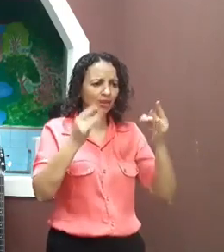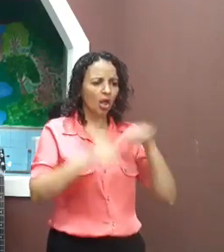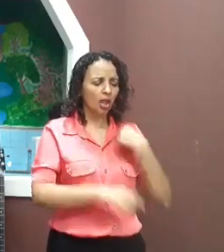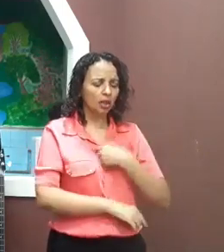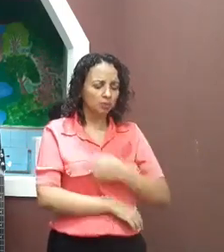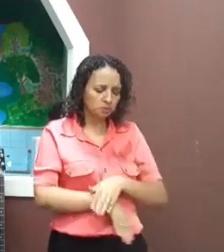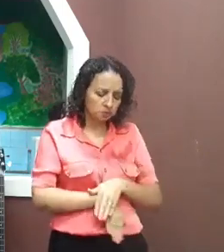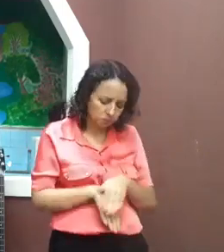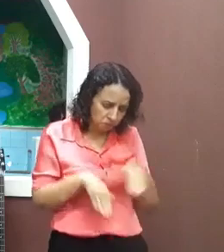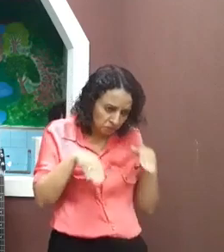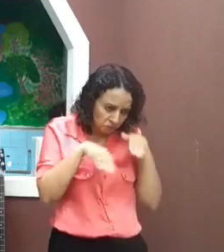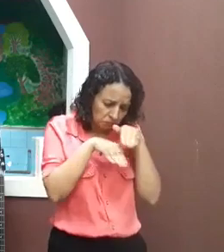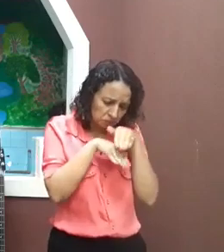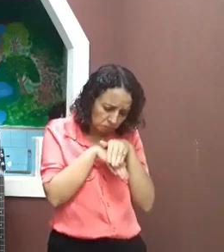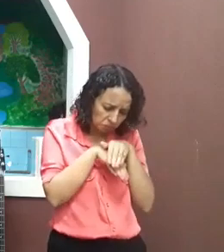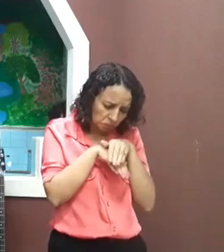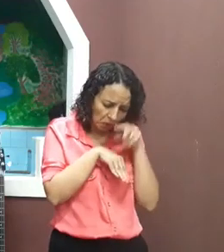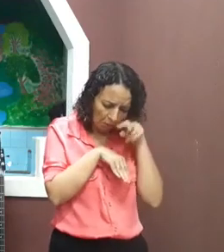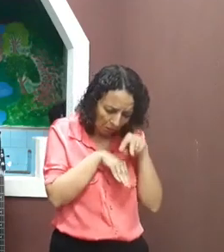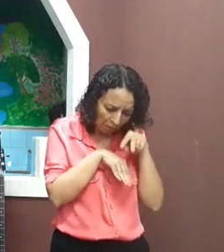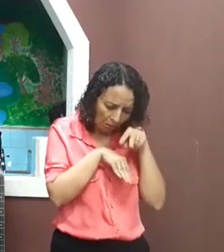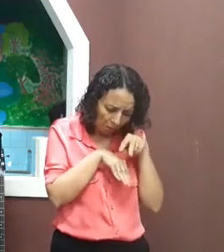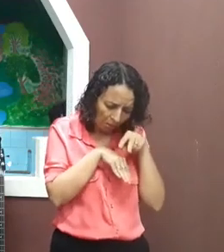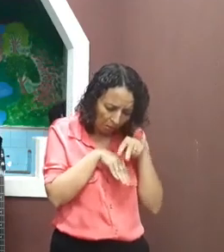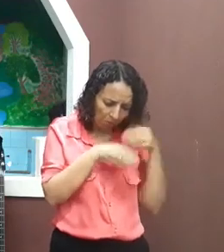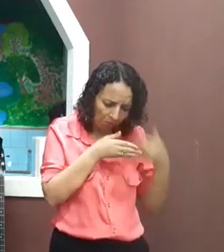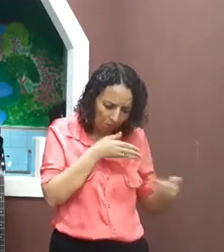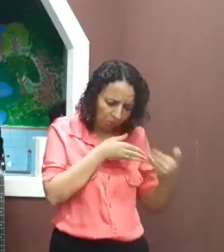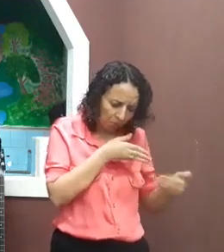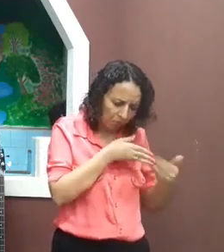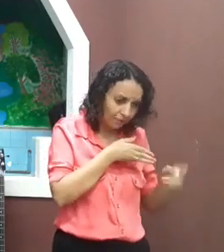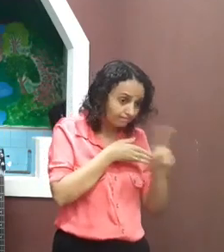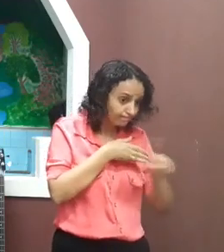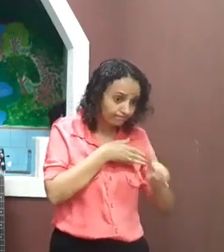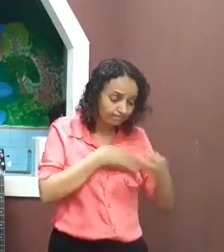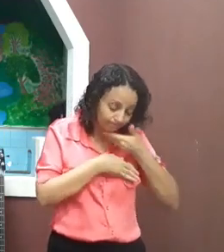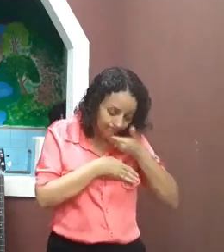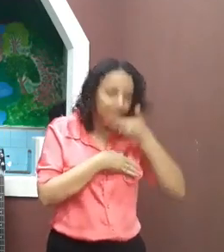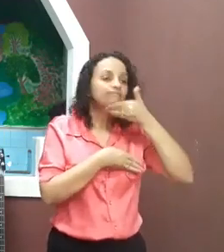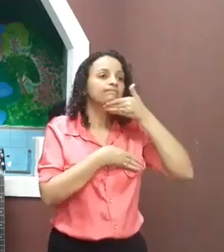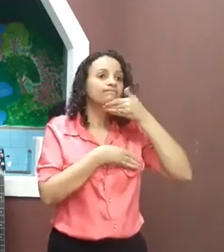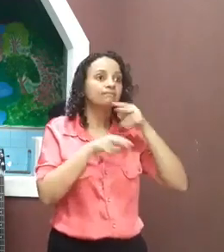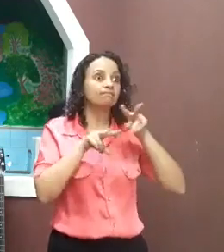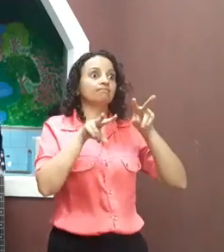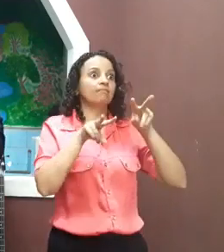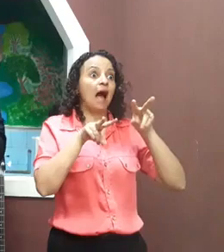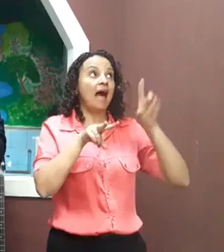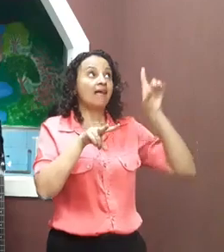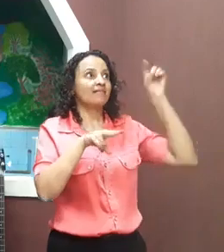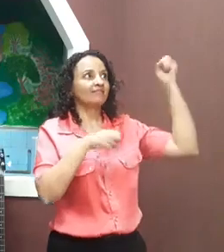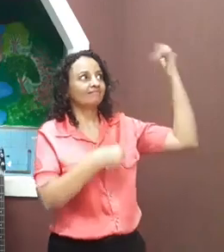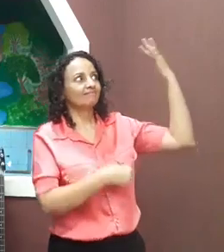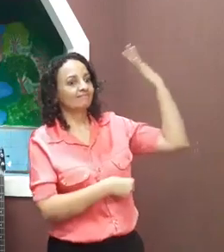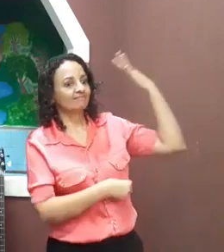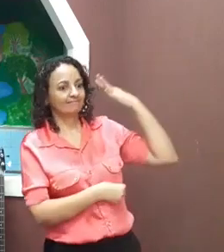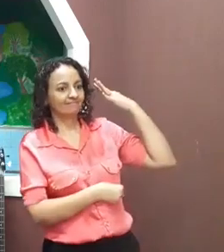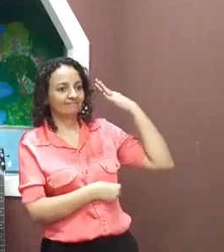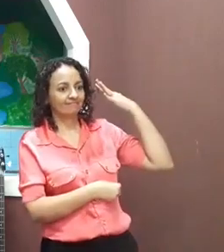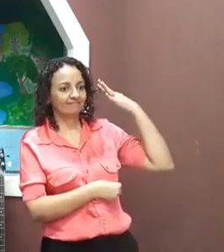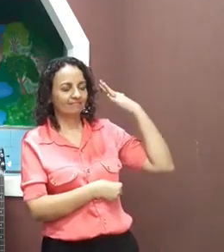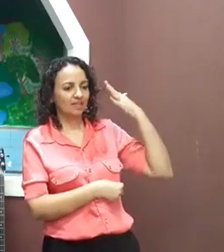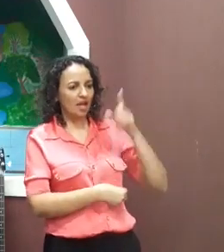para baixo. E a gente quer ficar olhando a derrota. E não basta nós olharmos a derrota para nós, nós queremos olhar a derrota para o